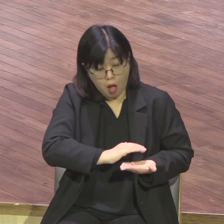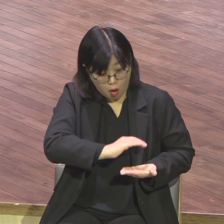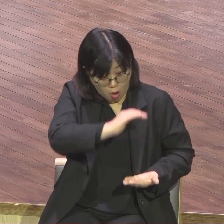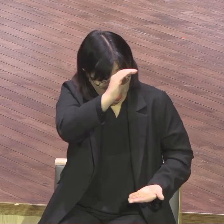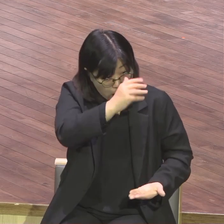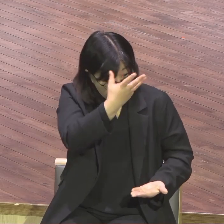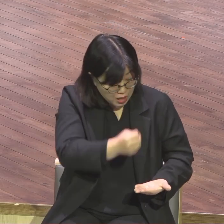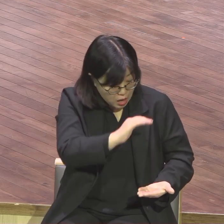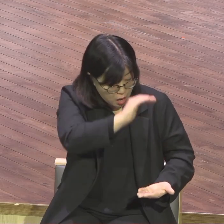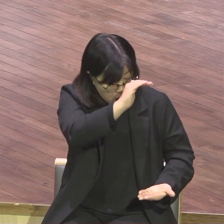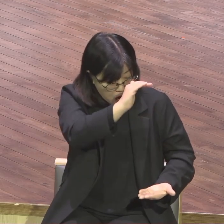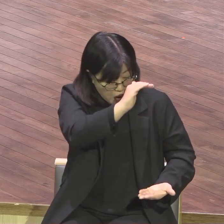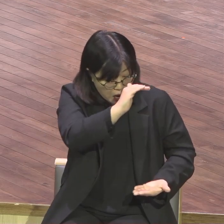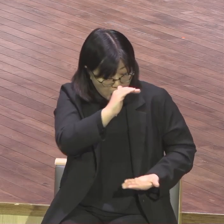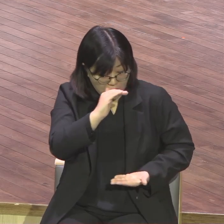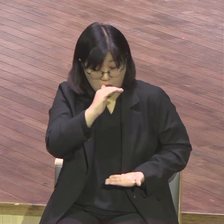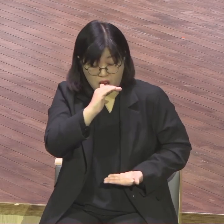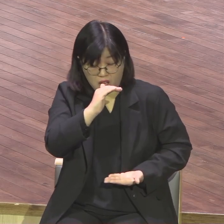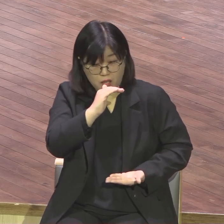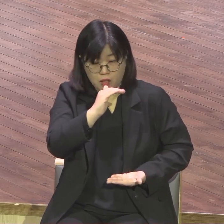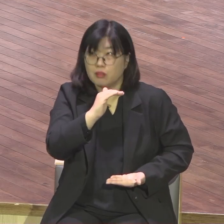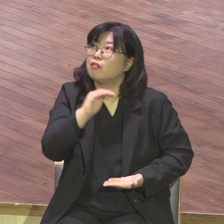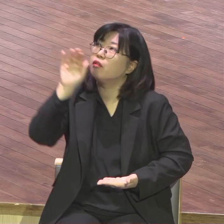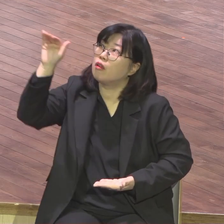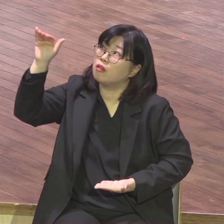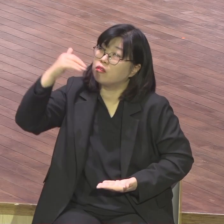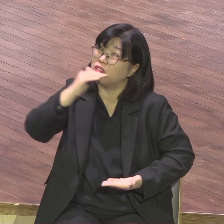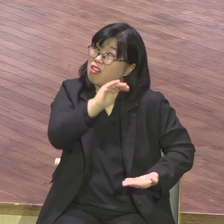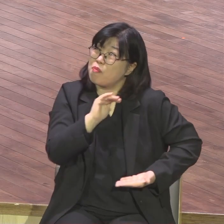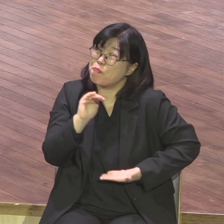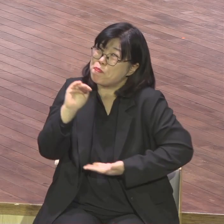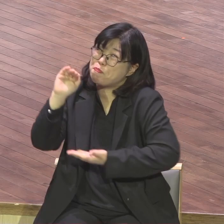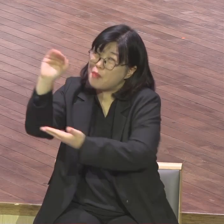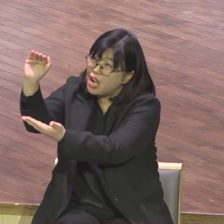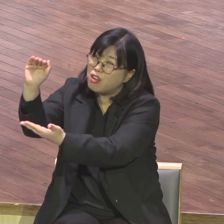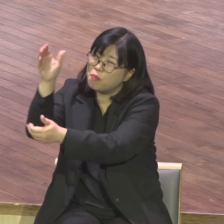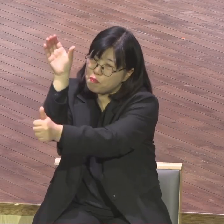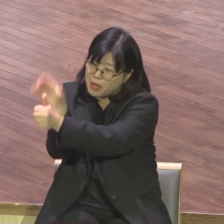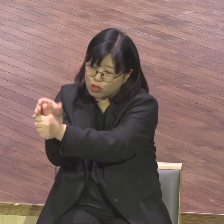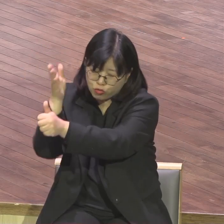아버지 이거 좀 맡아주세요. 맡기라 안 했습니까?